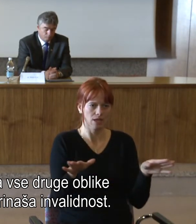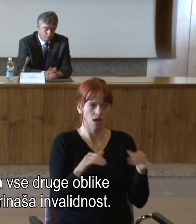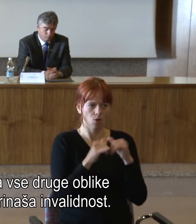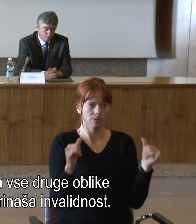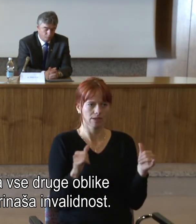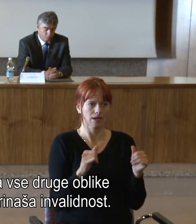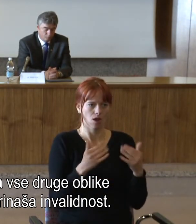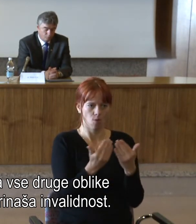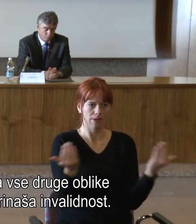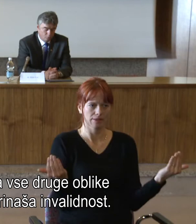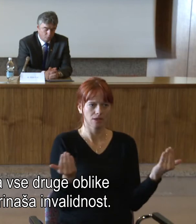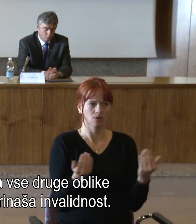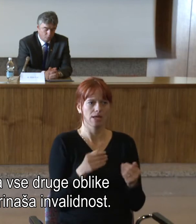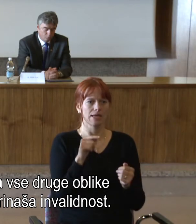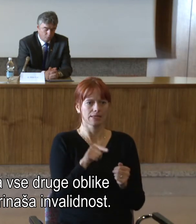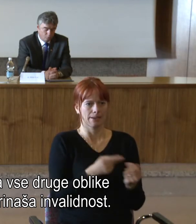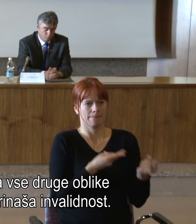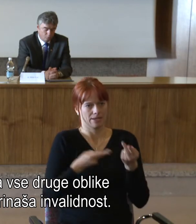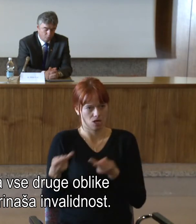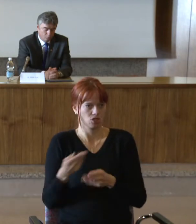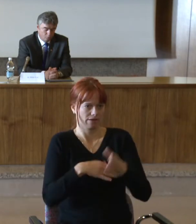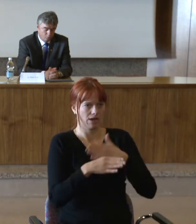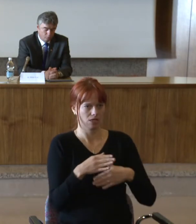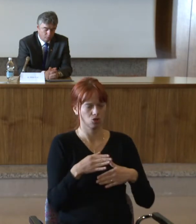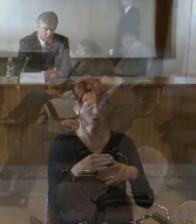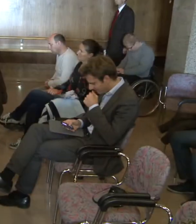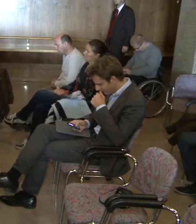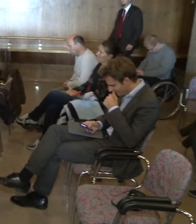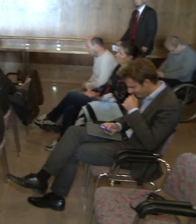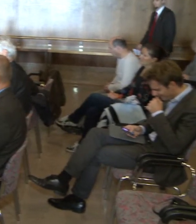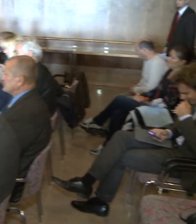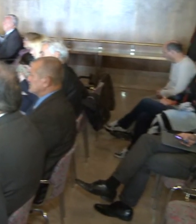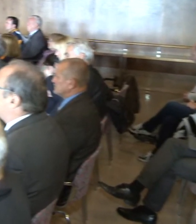ki jih prinaša invalidnost. Seveda,